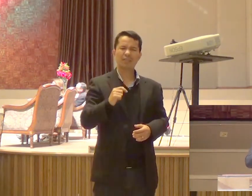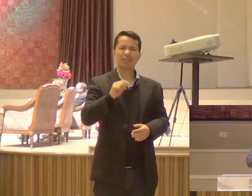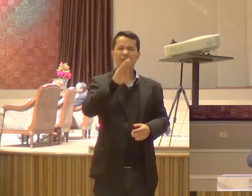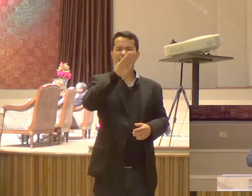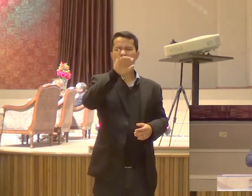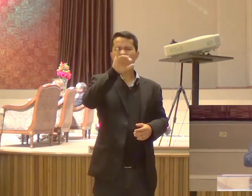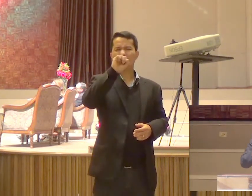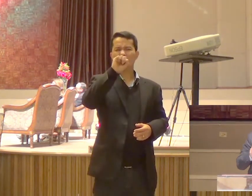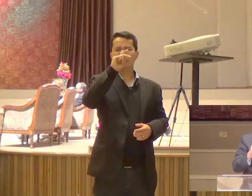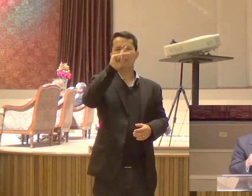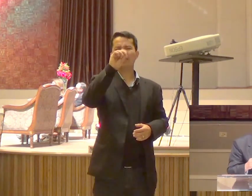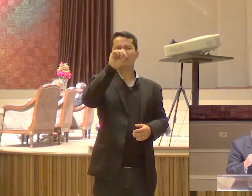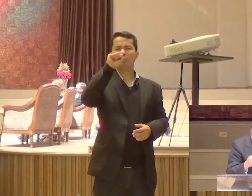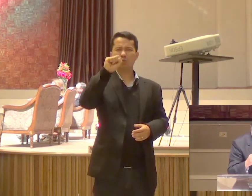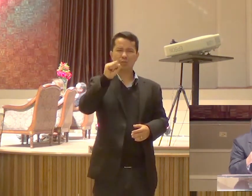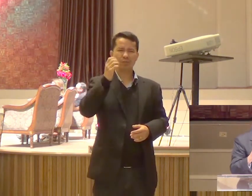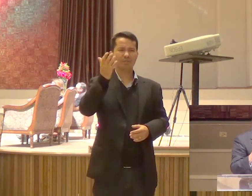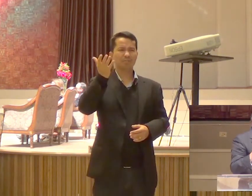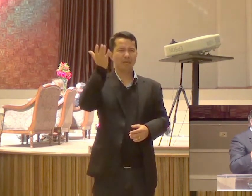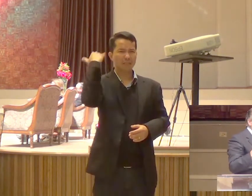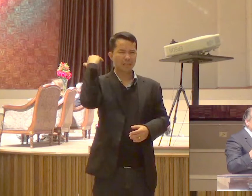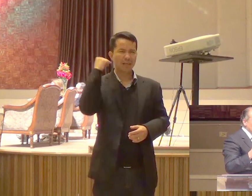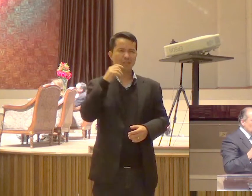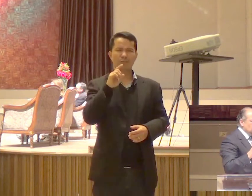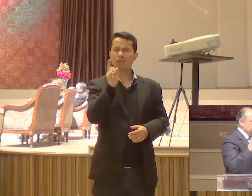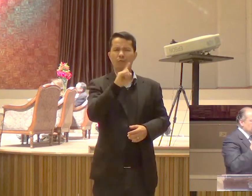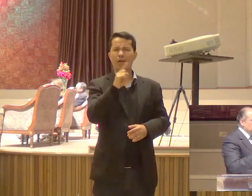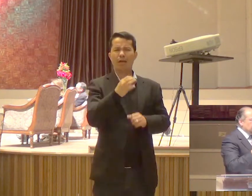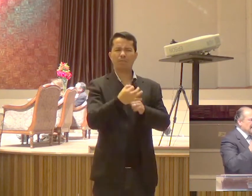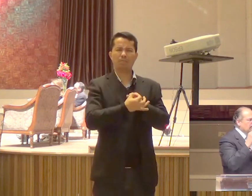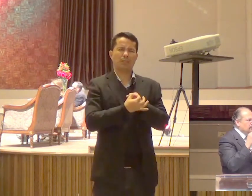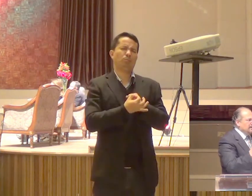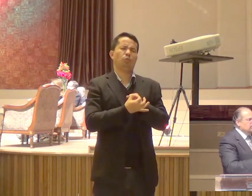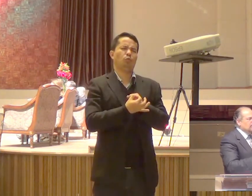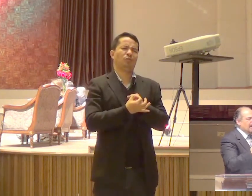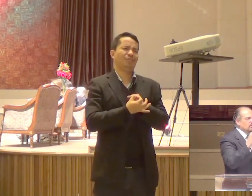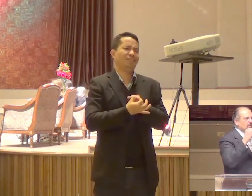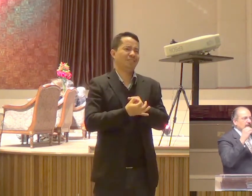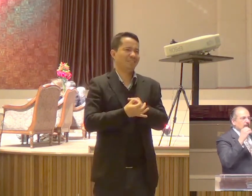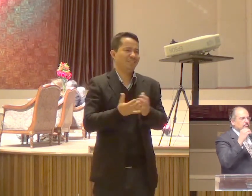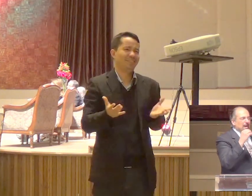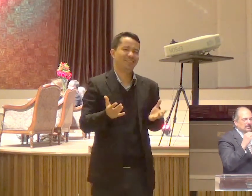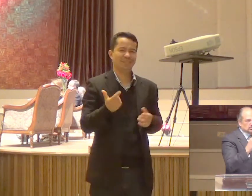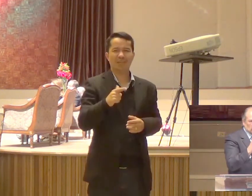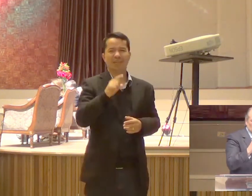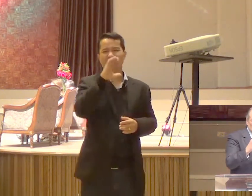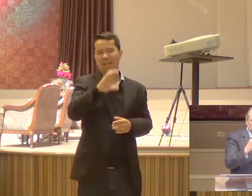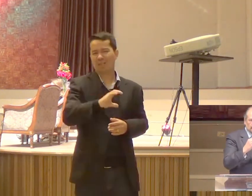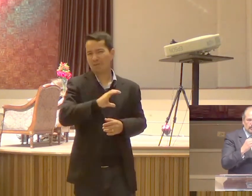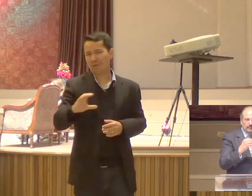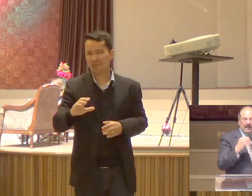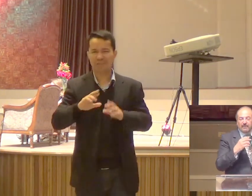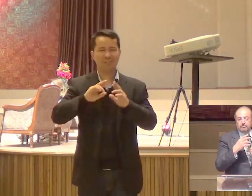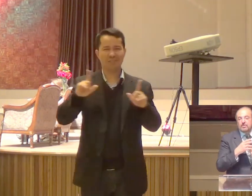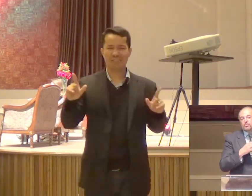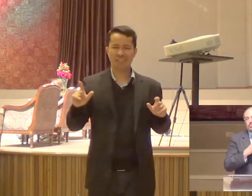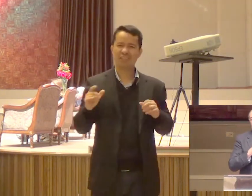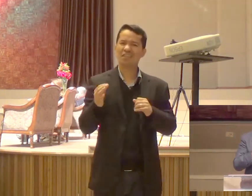Paulo sabia muito bem O que significava O ministério Pastoral A palavra bispo No